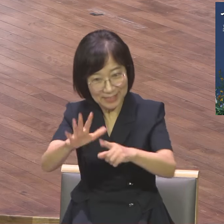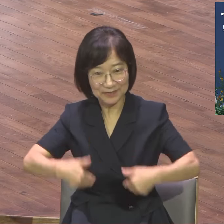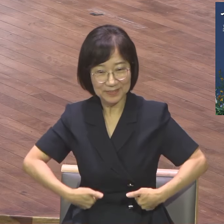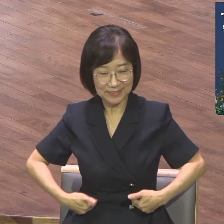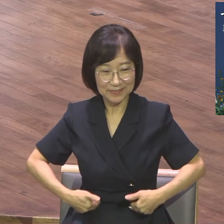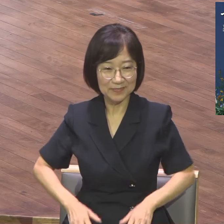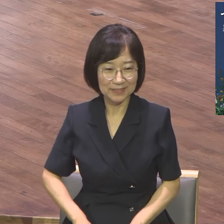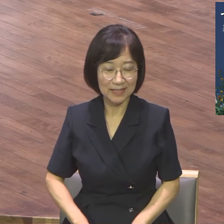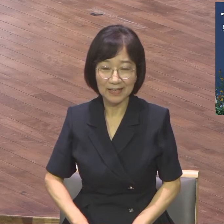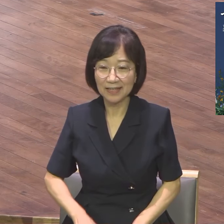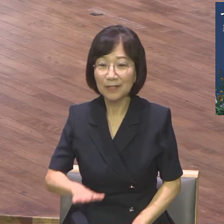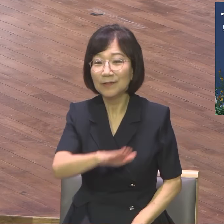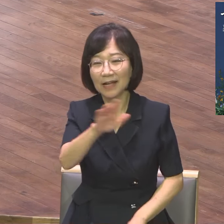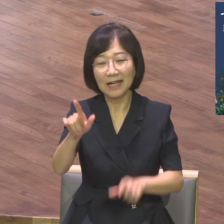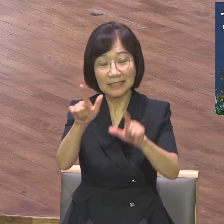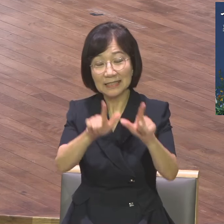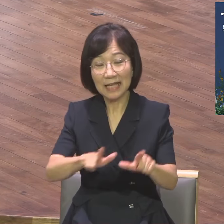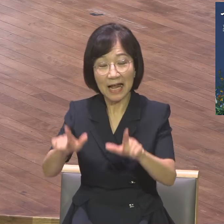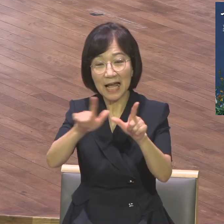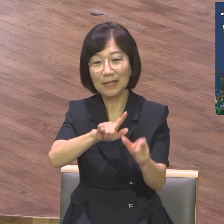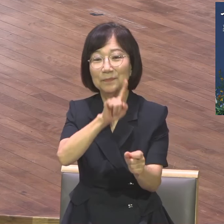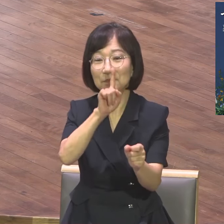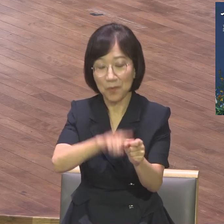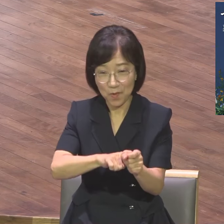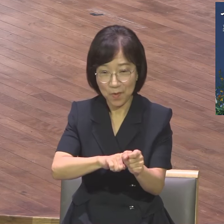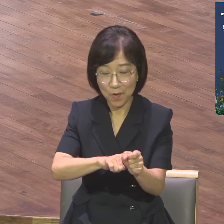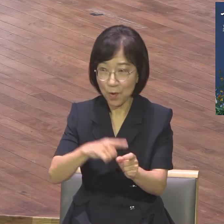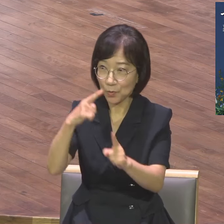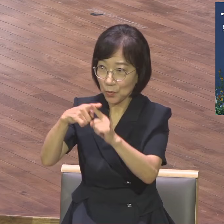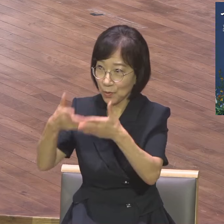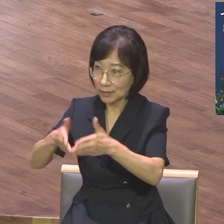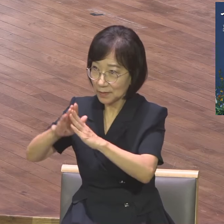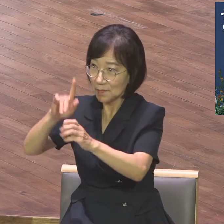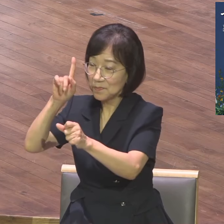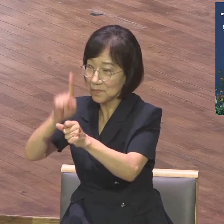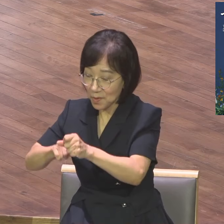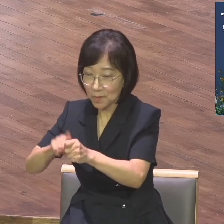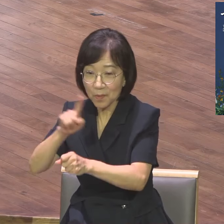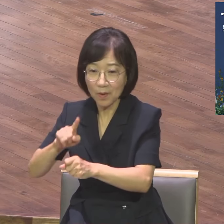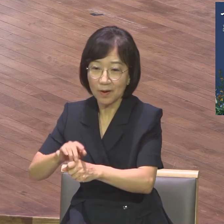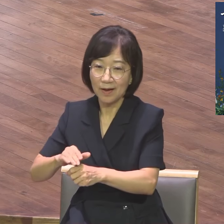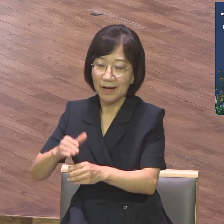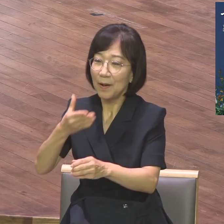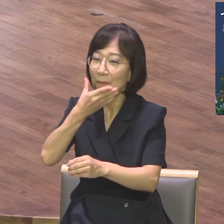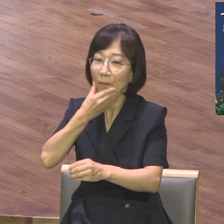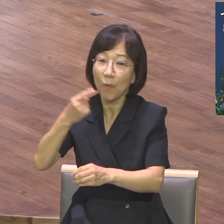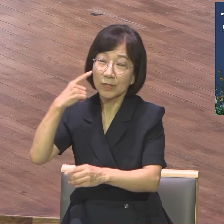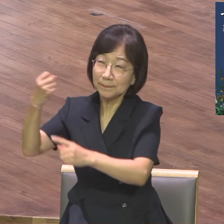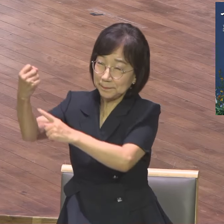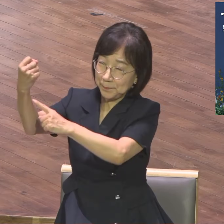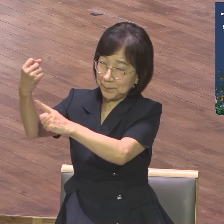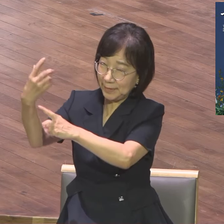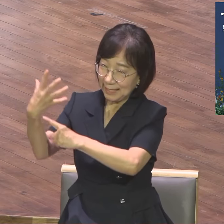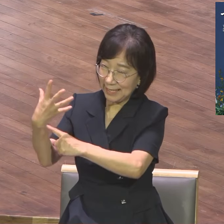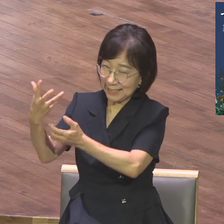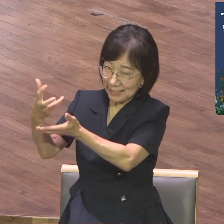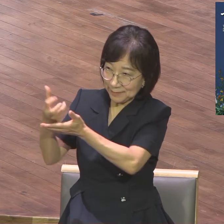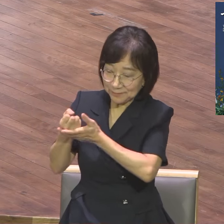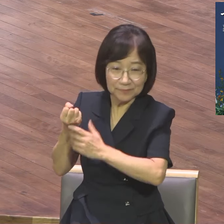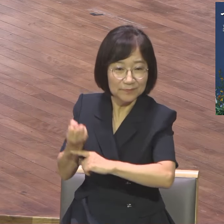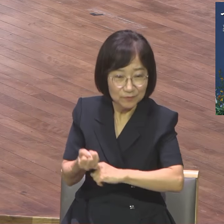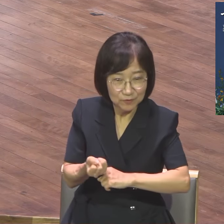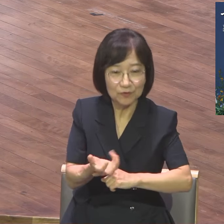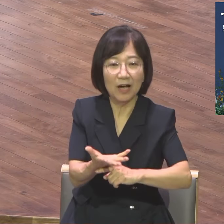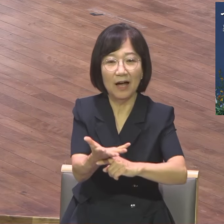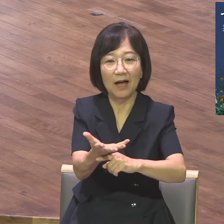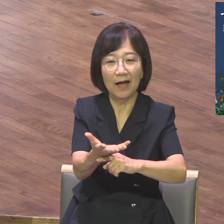우리의 존재 이유가 이겁니다. 교회의 존재 이유가 이거예요. 복음의 광채를 저 사람이 한 번만 비치면 그 사람 살아나고 저